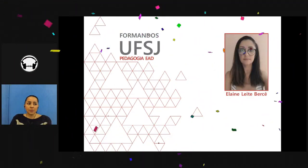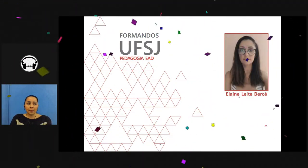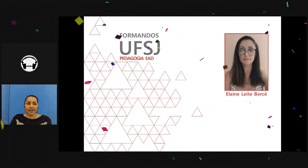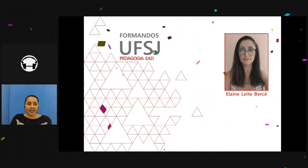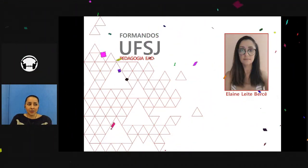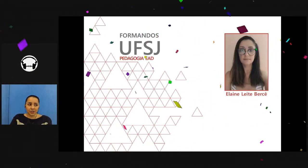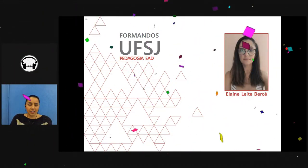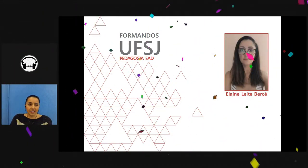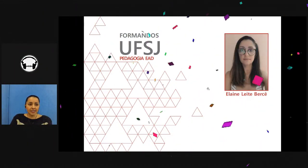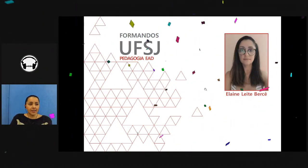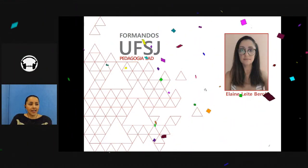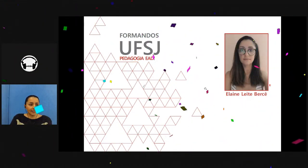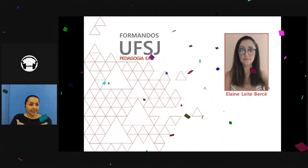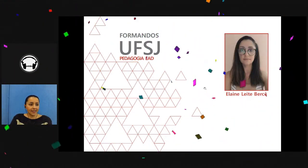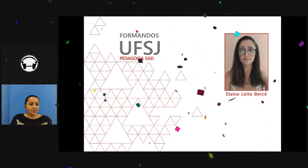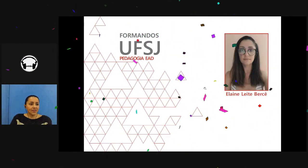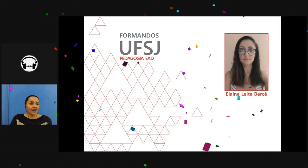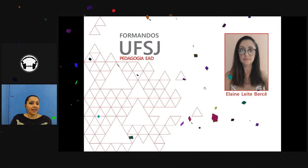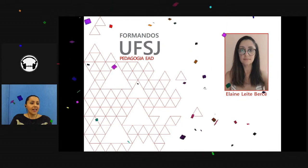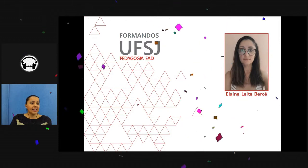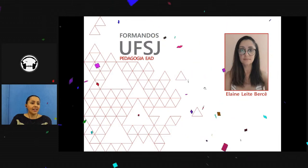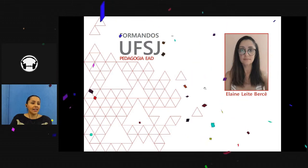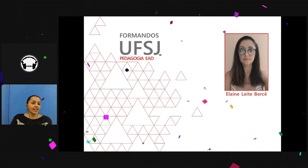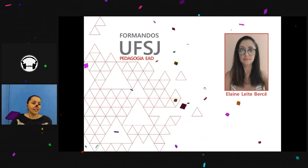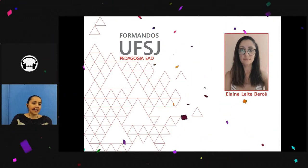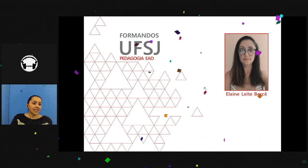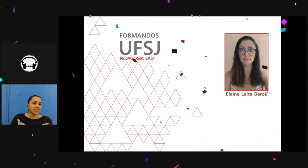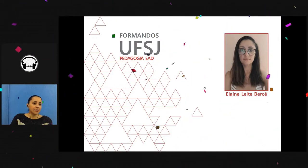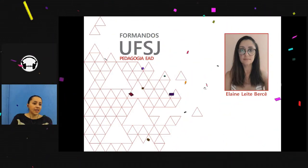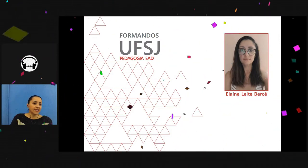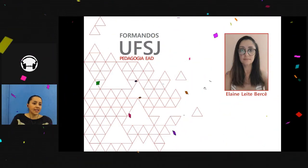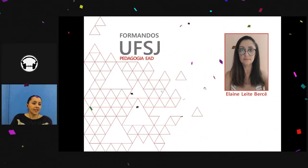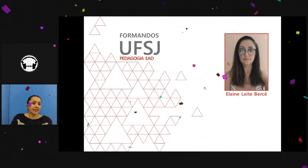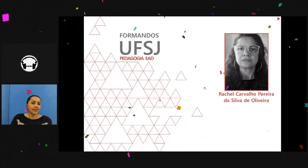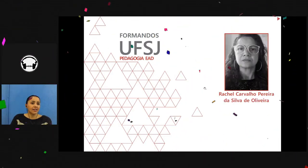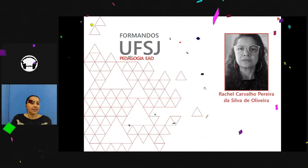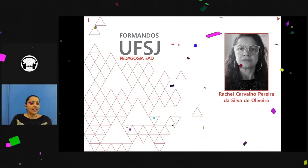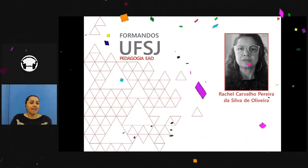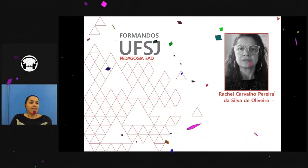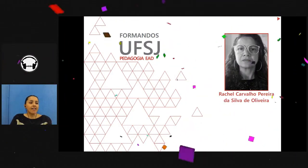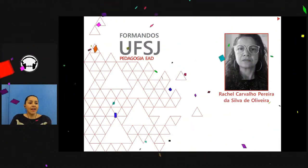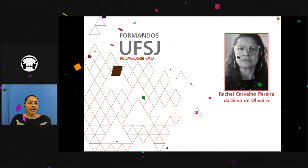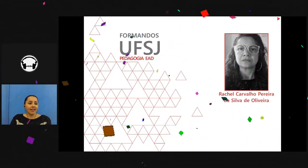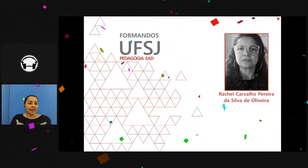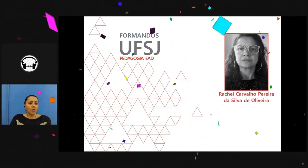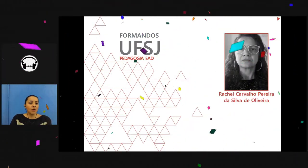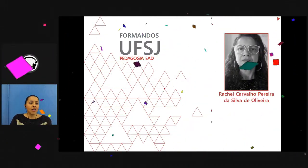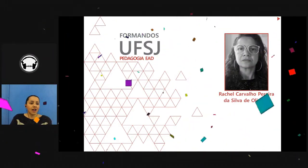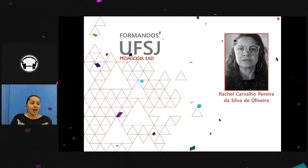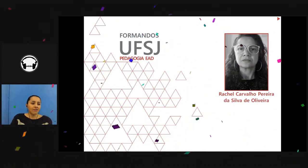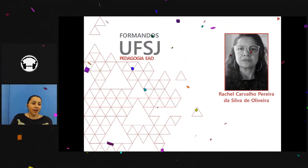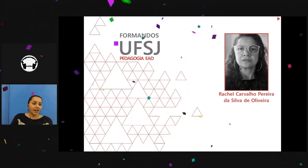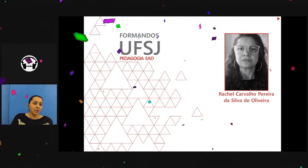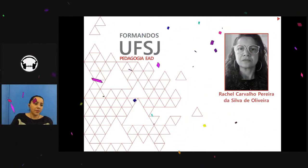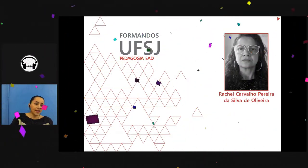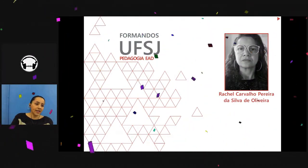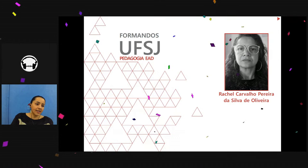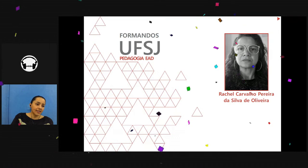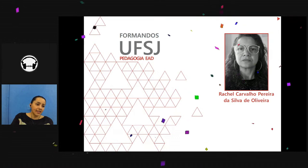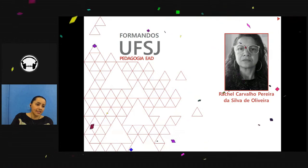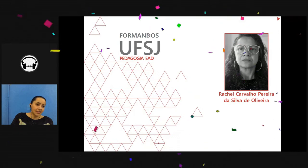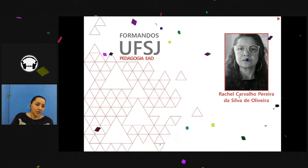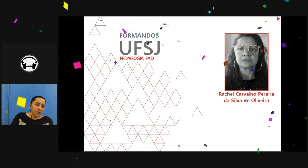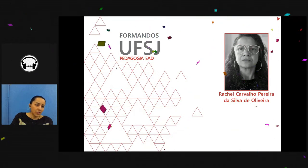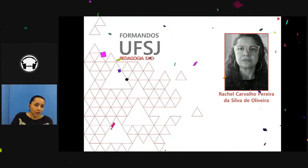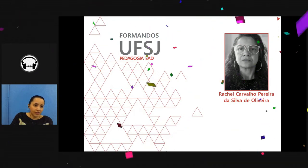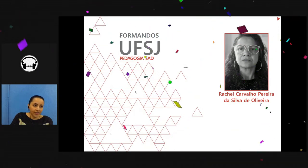No curso de Pedagogia, EAD, Elaine Leite Bercer e Raquel Carvalho